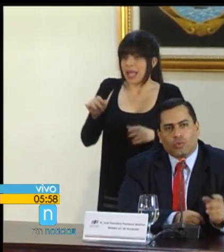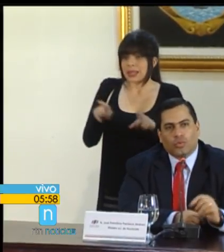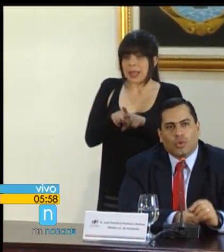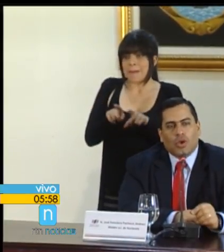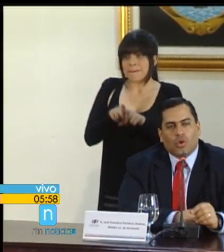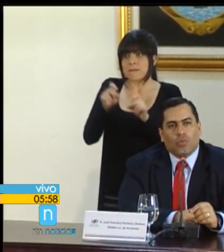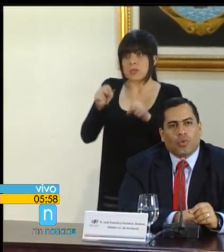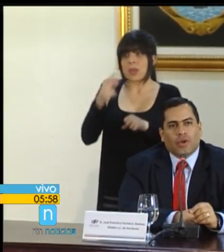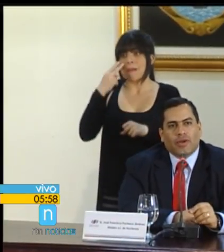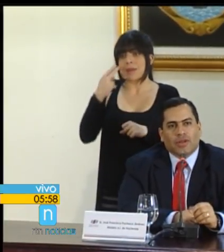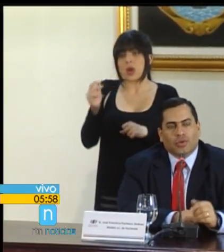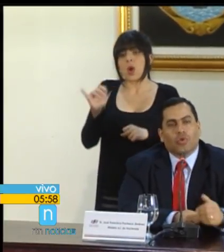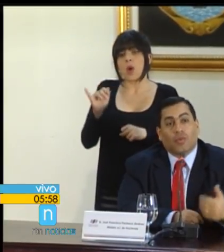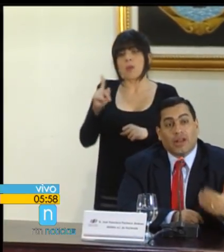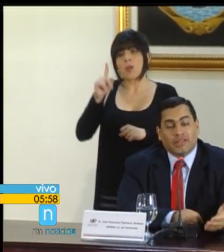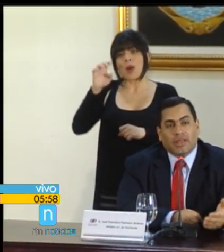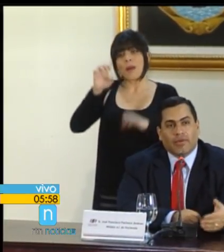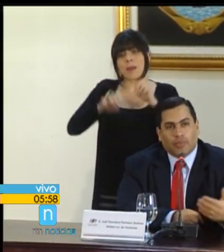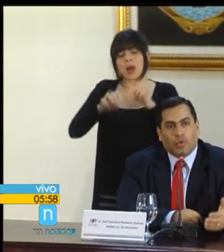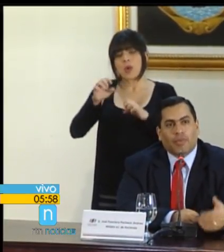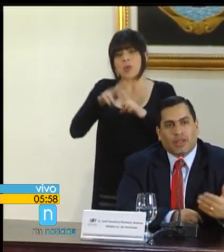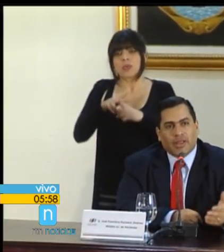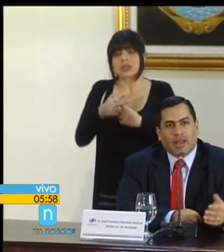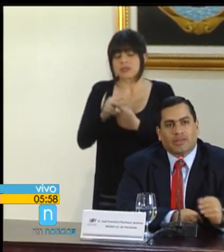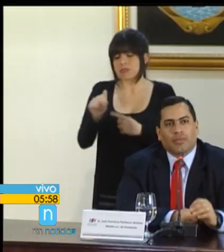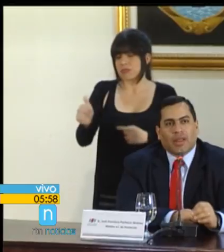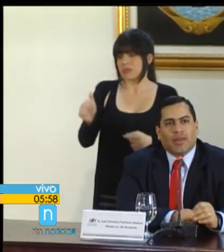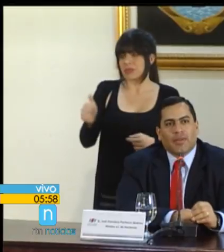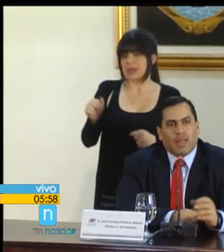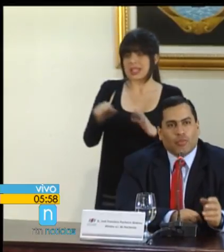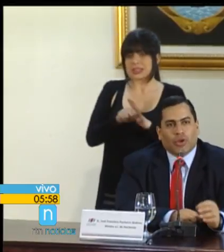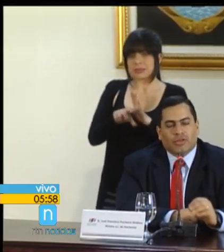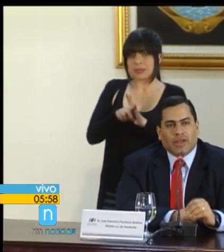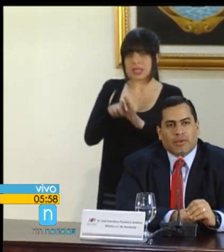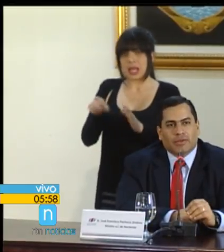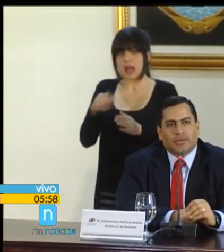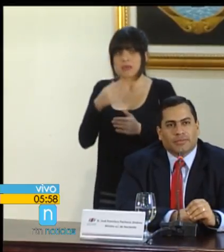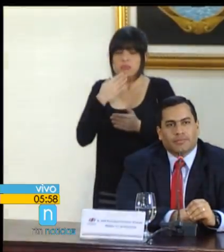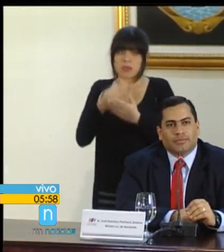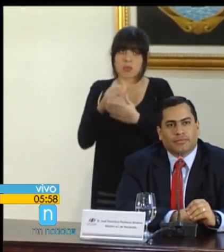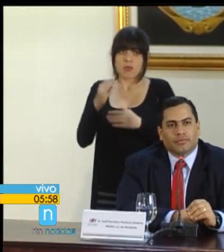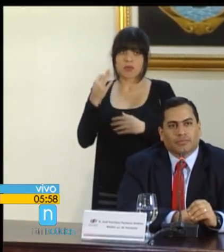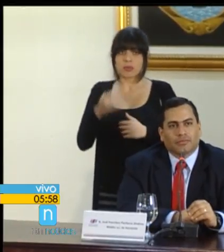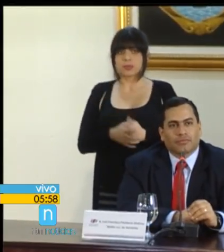como una valoración, como una iniciativa propia de la Asamblea en buenos términos.